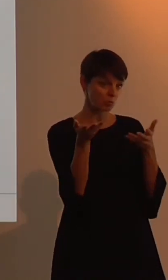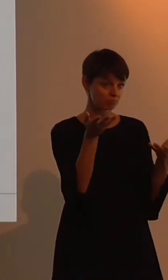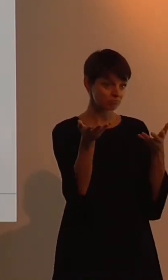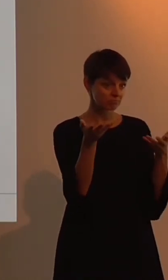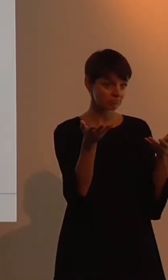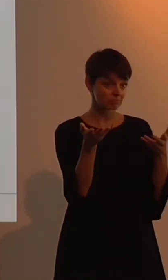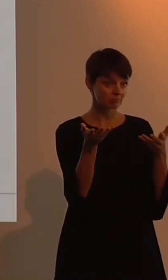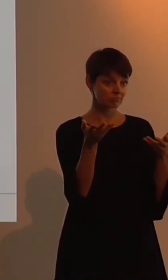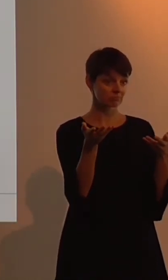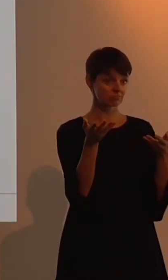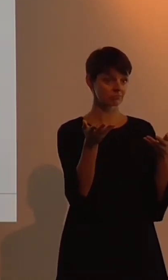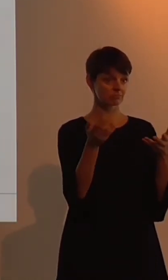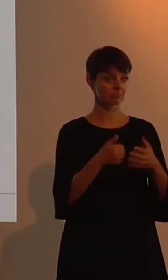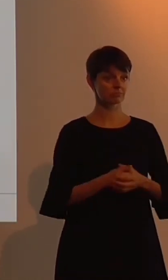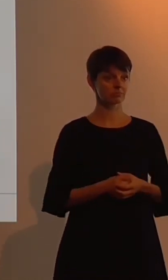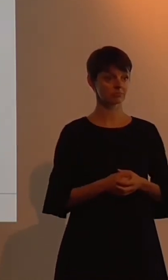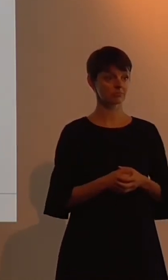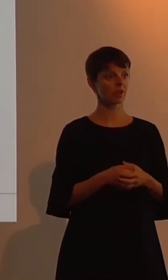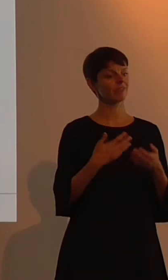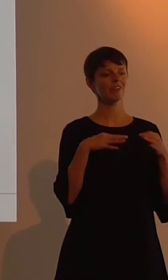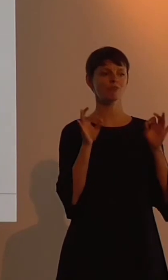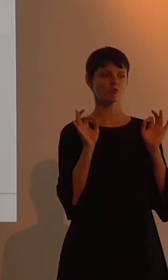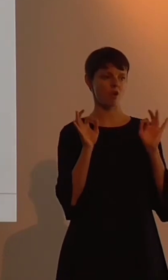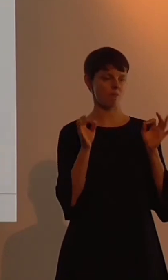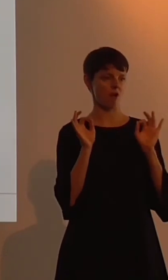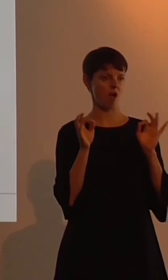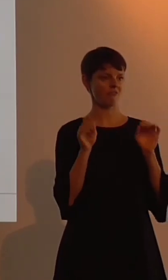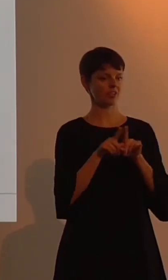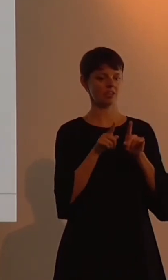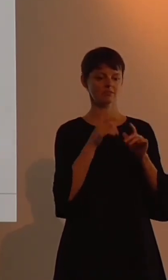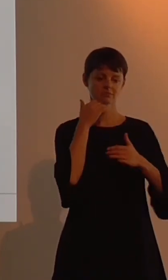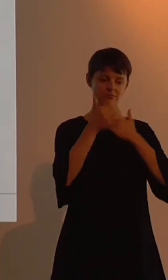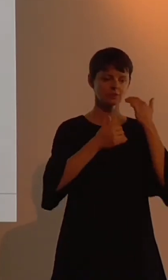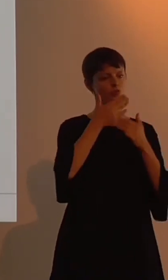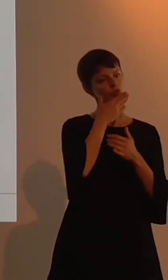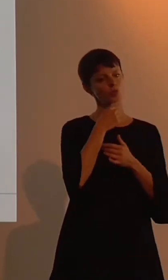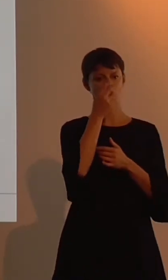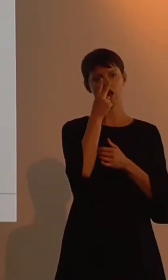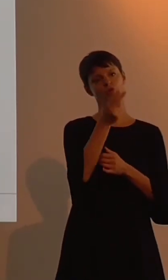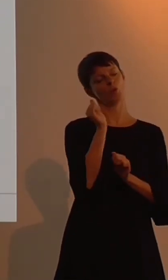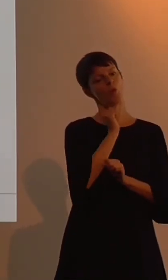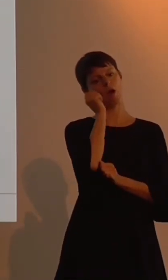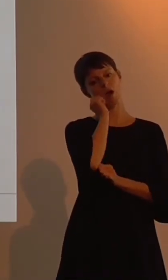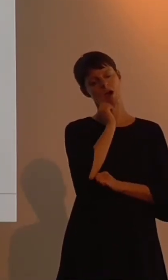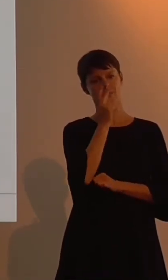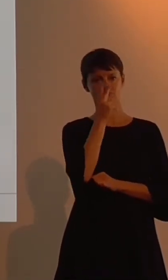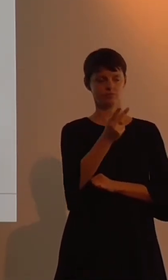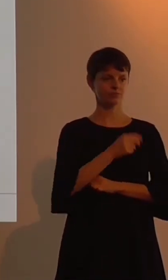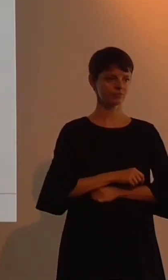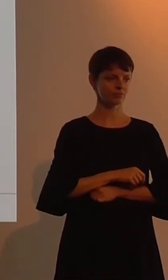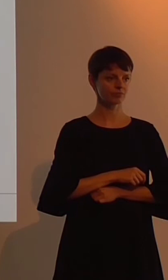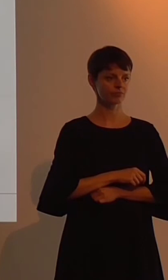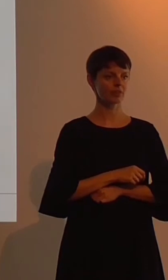Wachstum zu erreichen. Das Ganze mündet dann auch dazu, dass diese neue Webseite einen